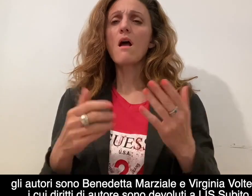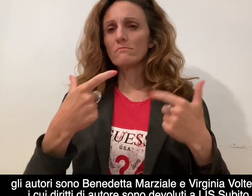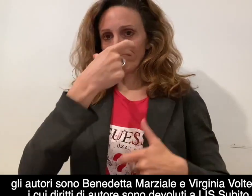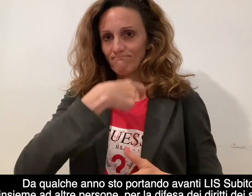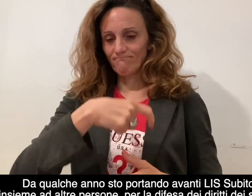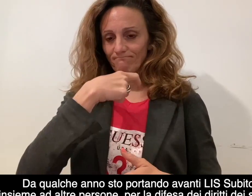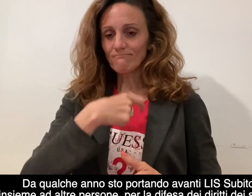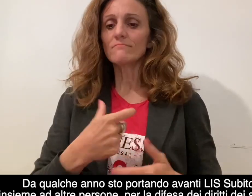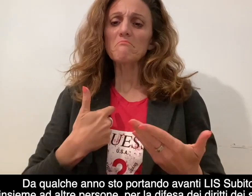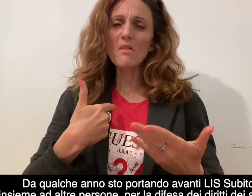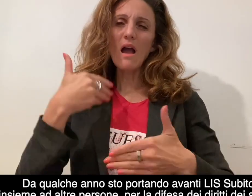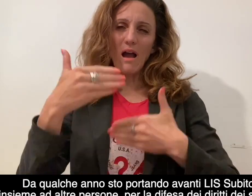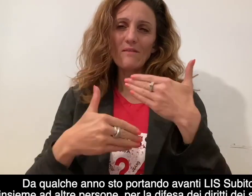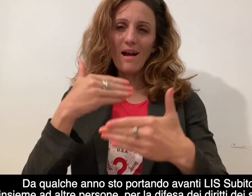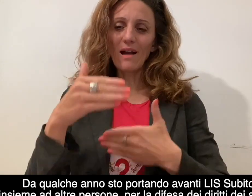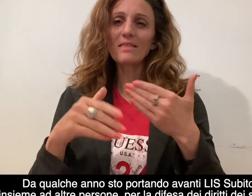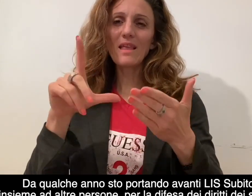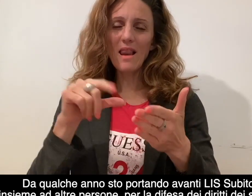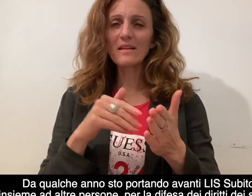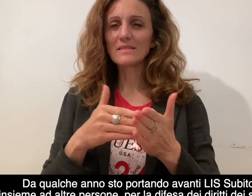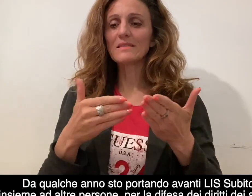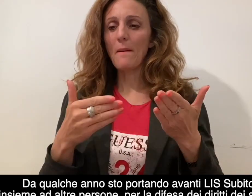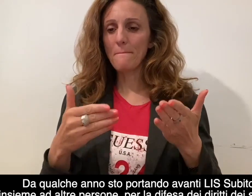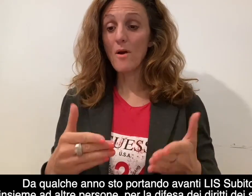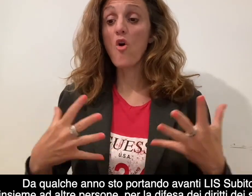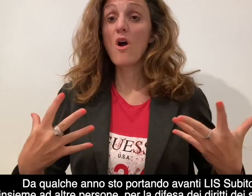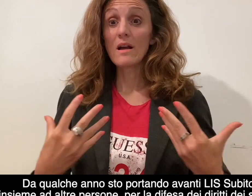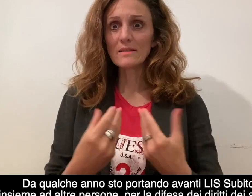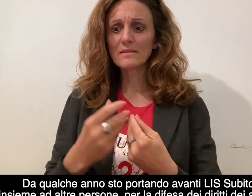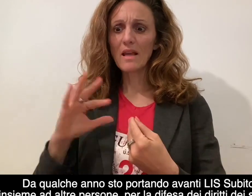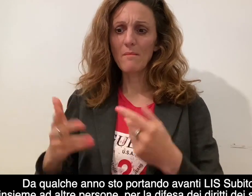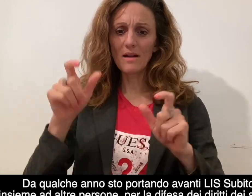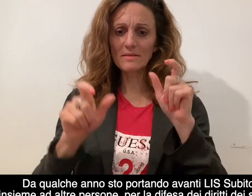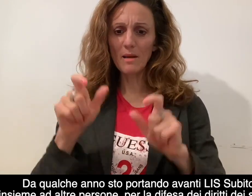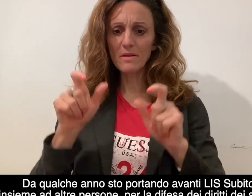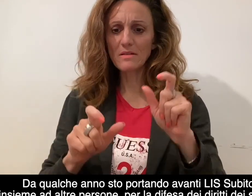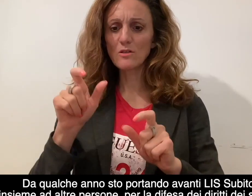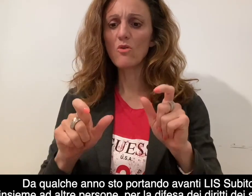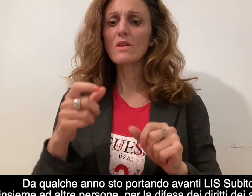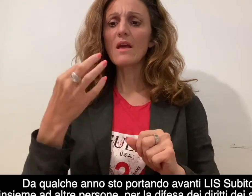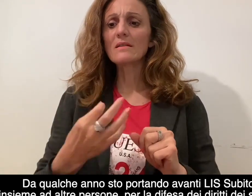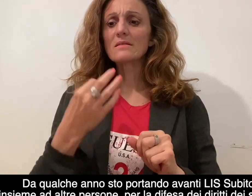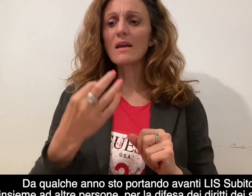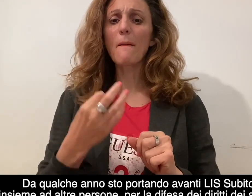qualche anno sto portando avanti il movimento insieme ad altre persone sempre per la difesa